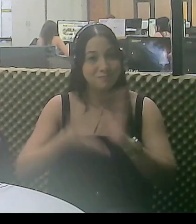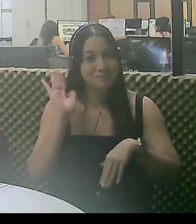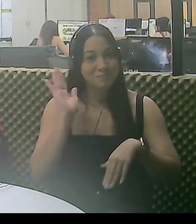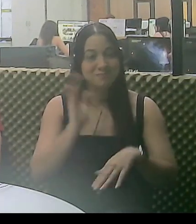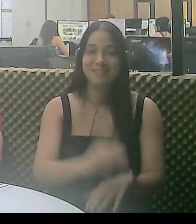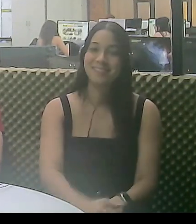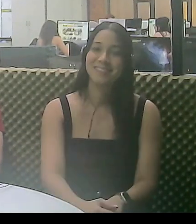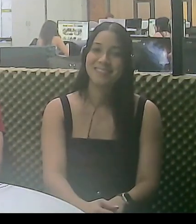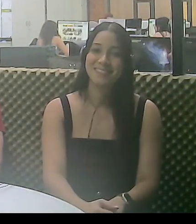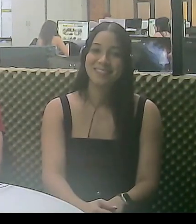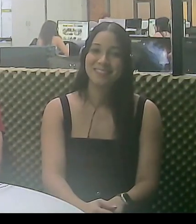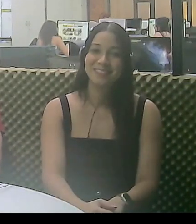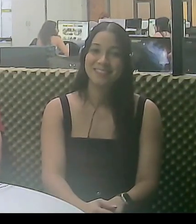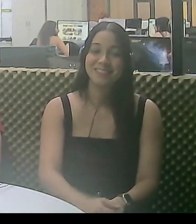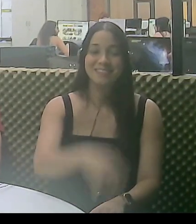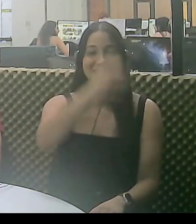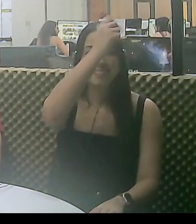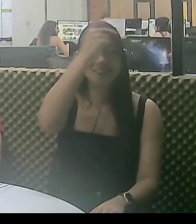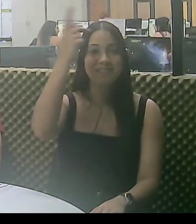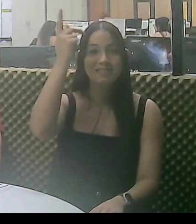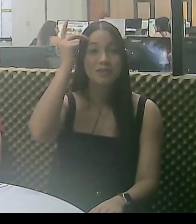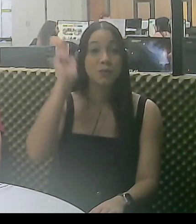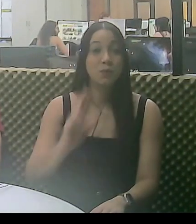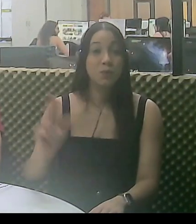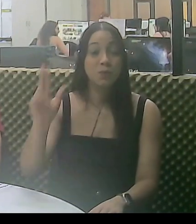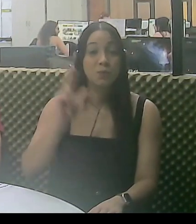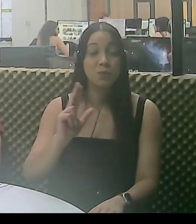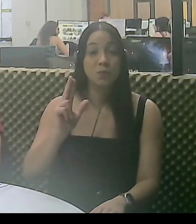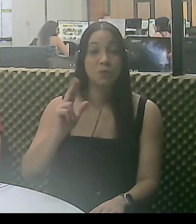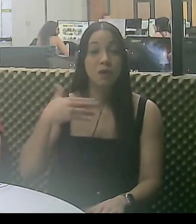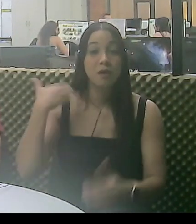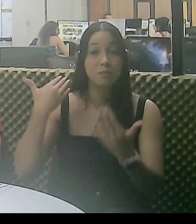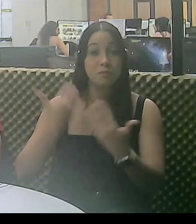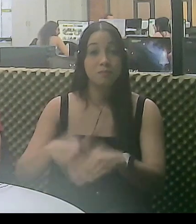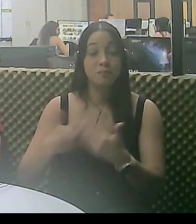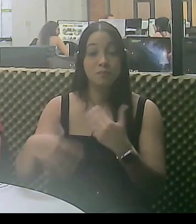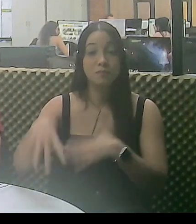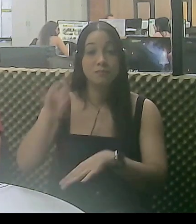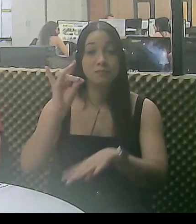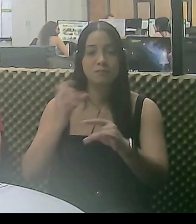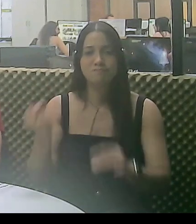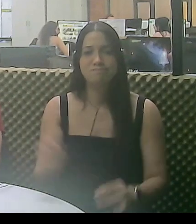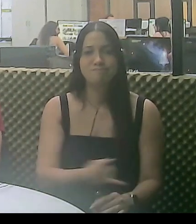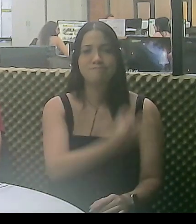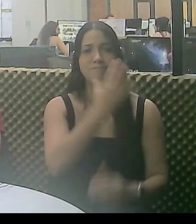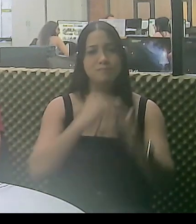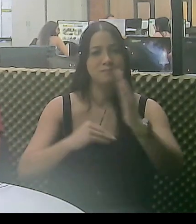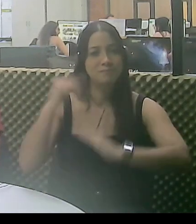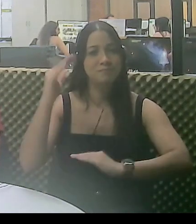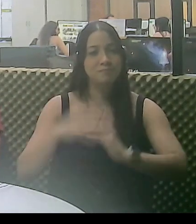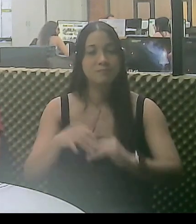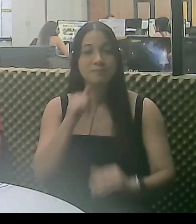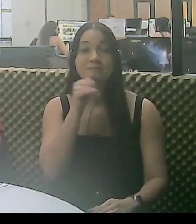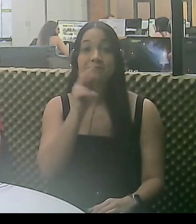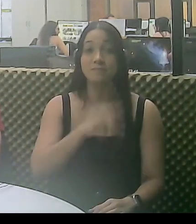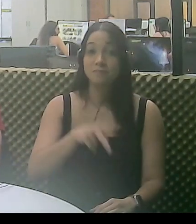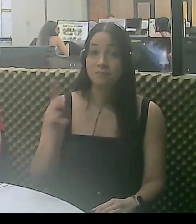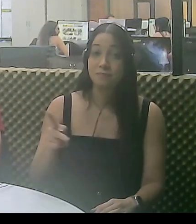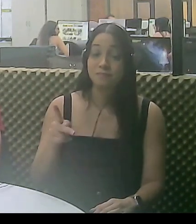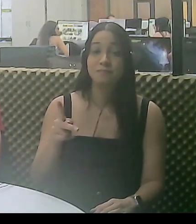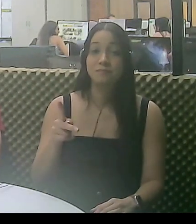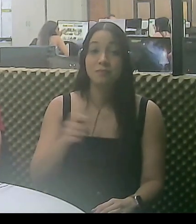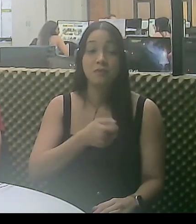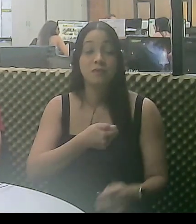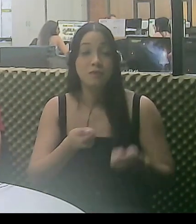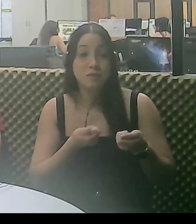concentração acontece no quiosque da Lagoa. Participe! A Prefeitura de Uberlândia está realizando processos seletivos